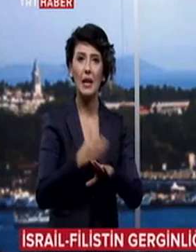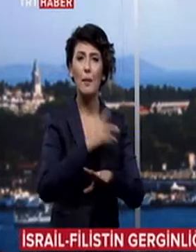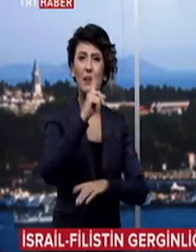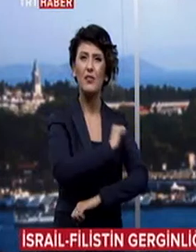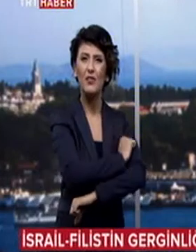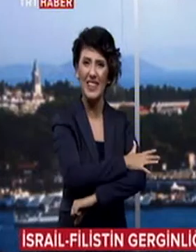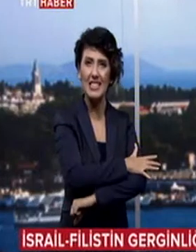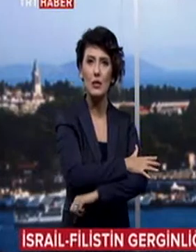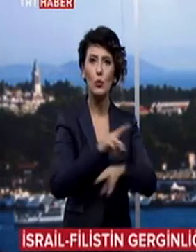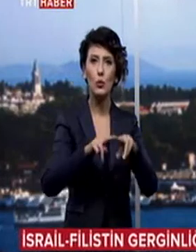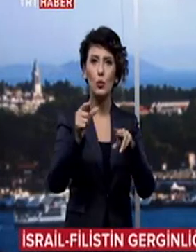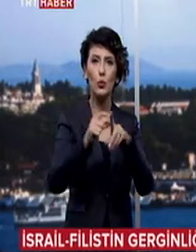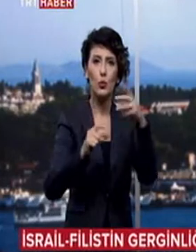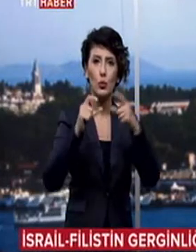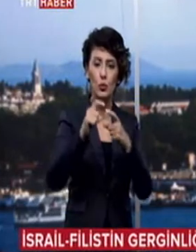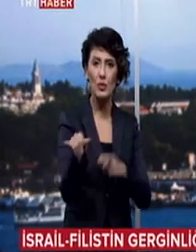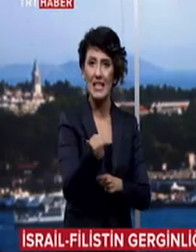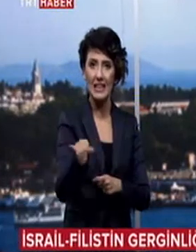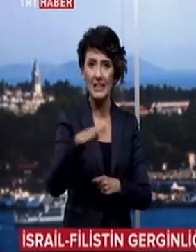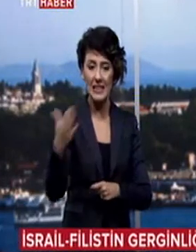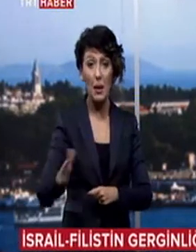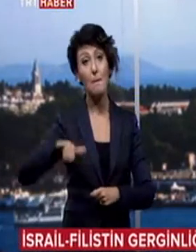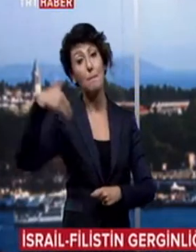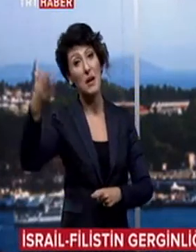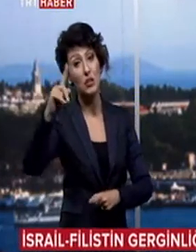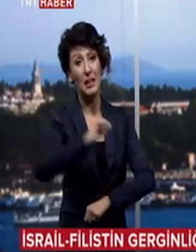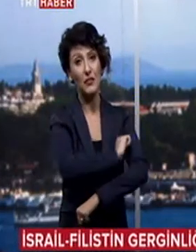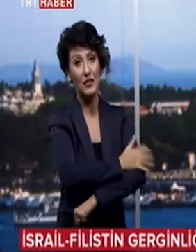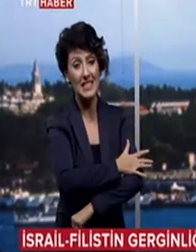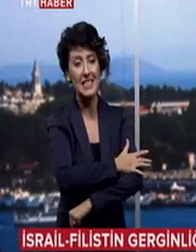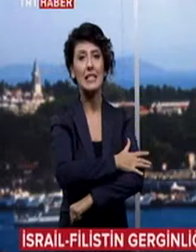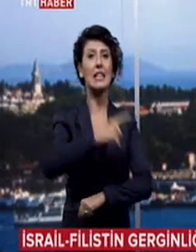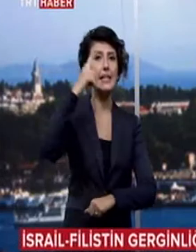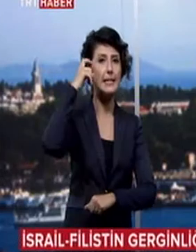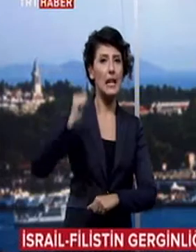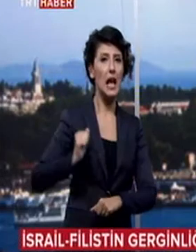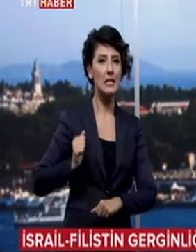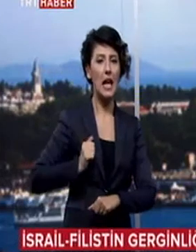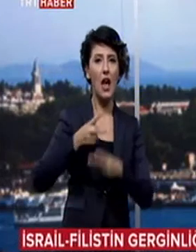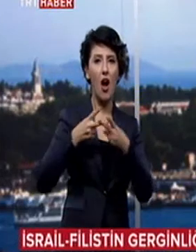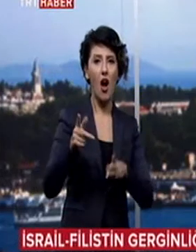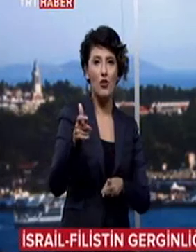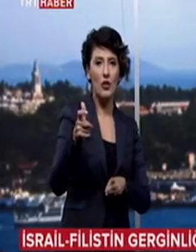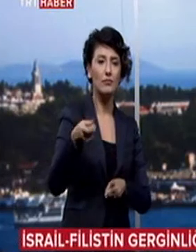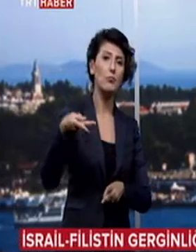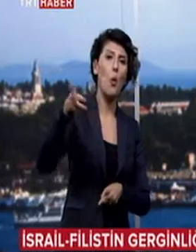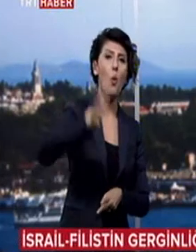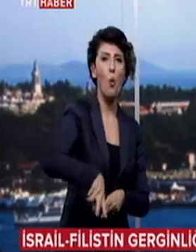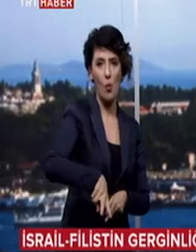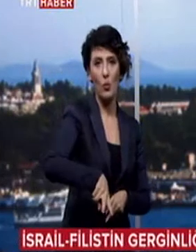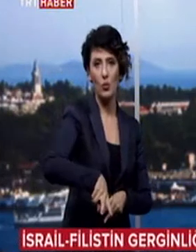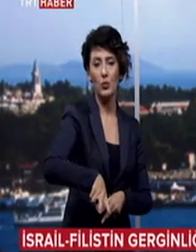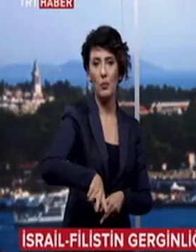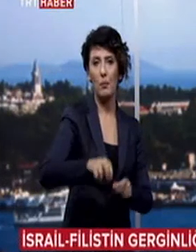gerekçesiyle bir Filistinli, Kudüs yakınlarında ise başka bir Filistinli İsrail askerlerinin açtığı